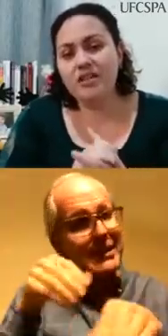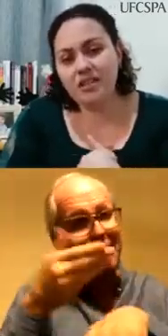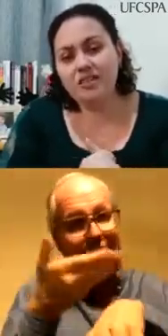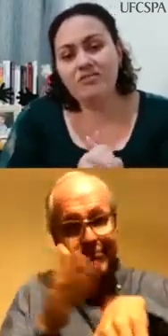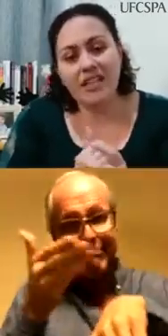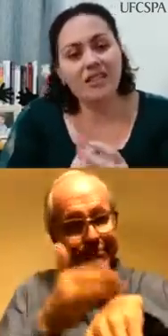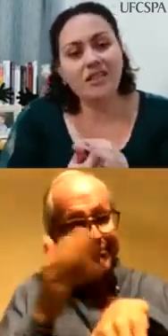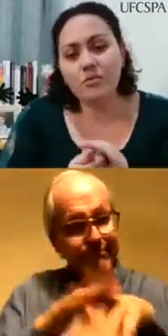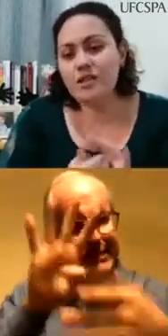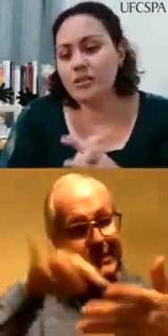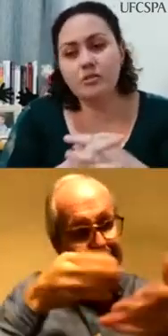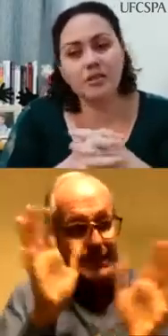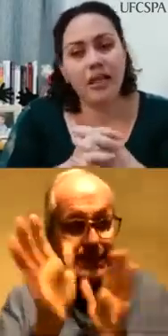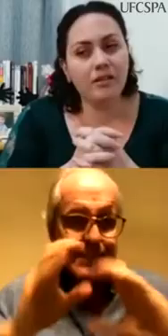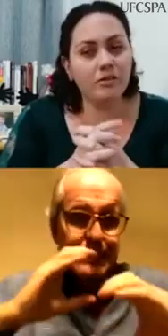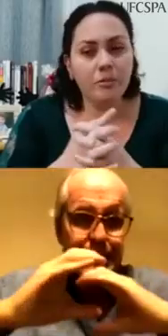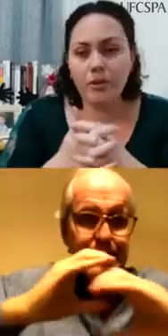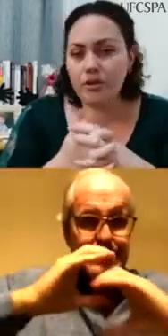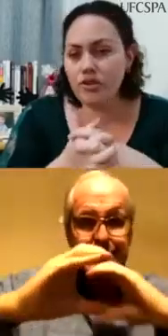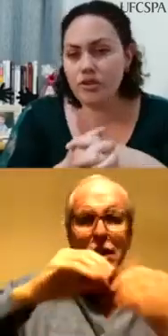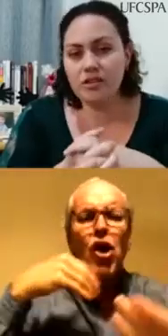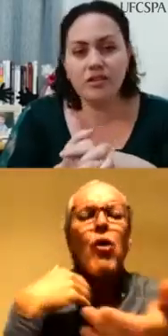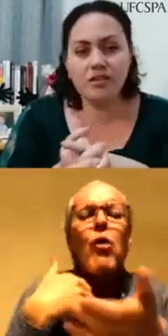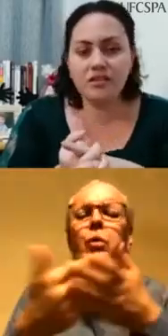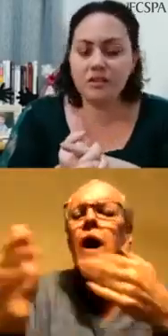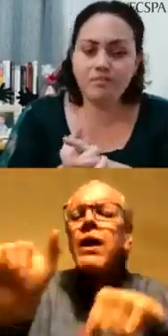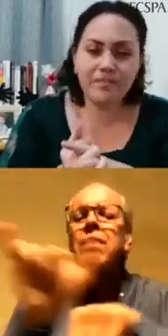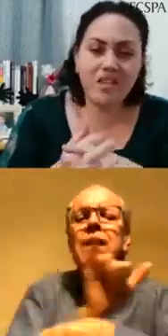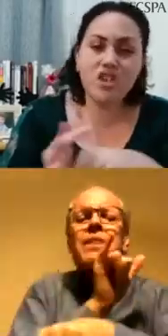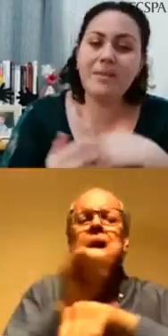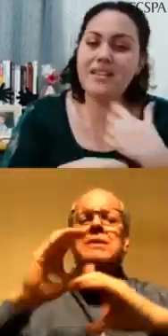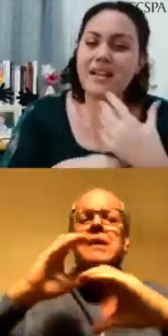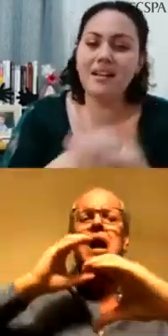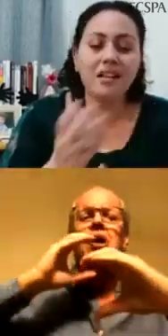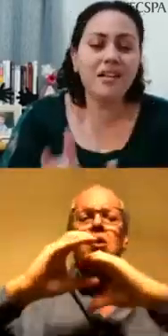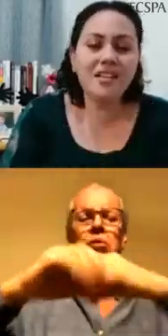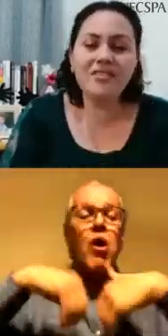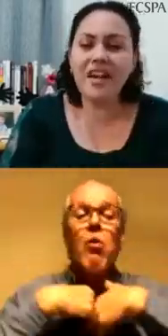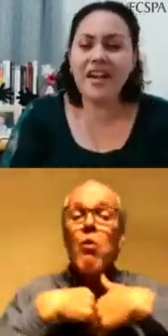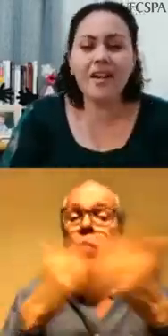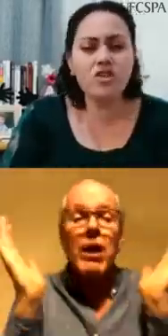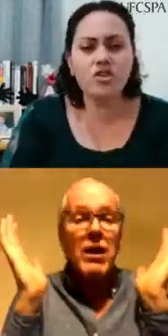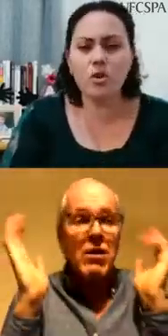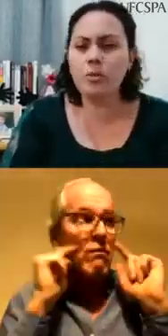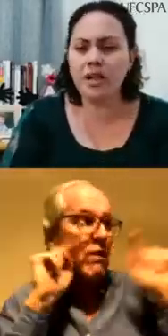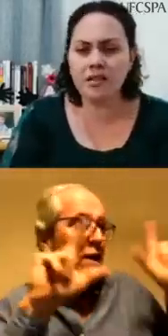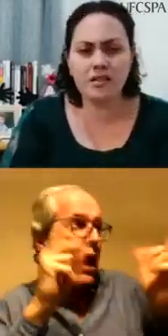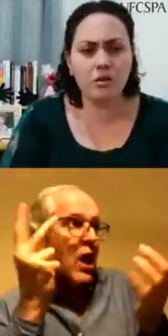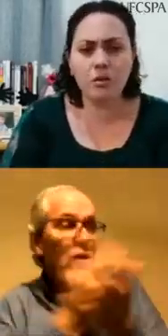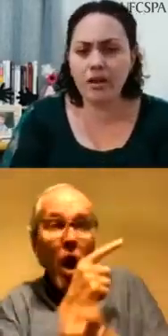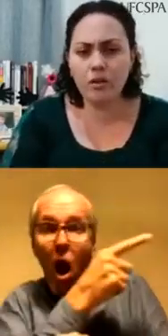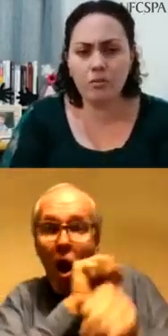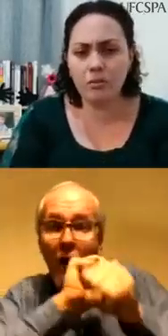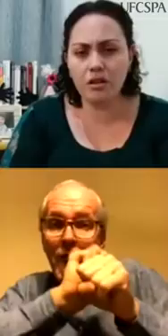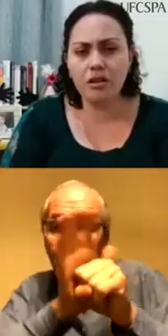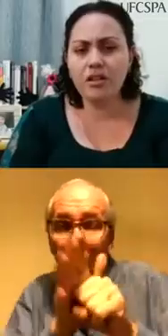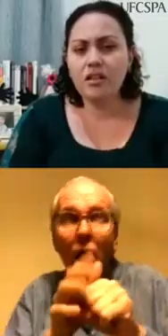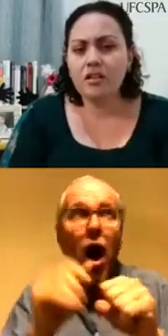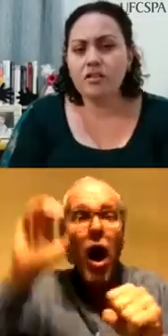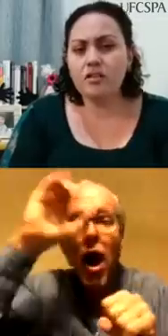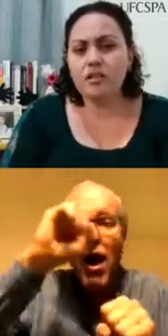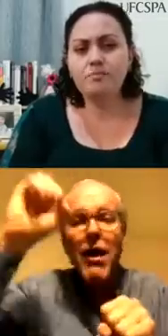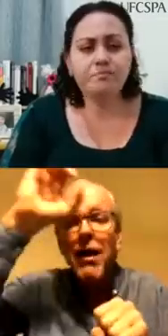Então tem que ter um certo cuidado, não pode deixar passar, criem estratégias de comunicação, qualquer uma.